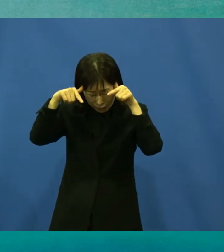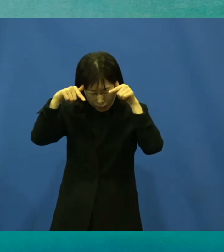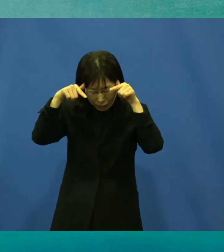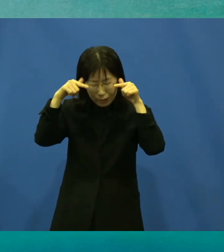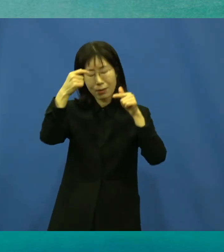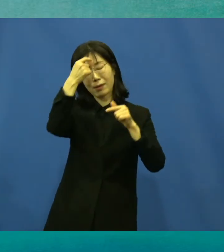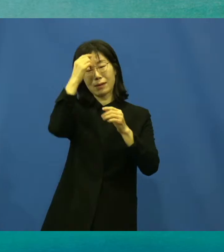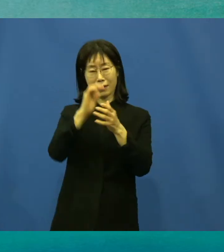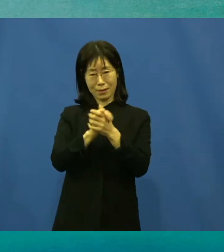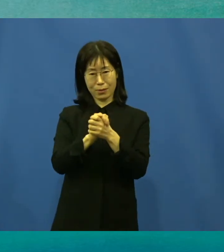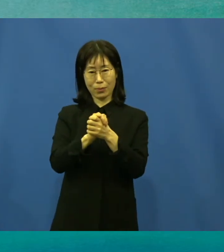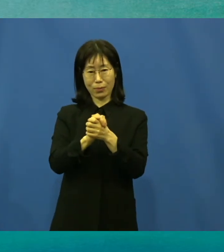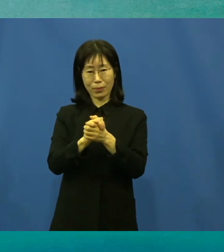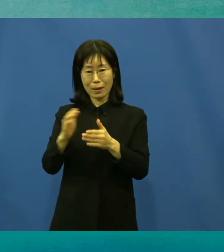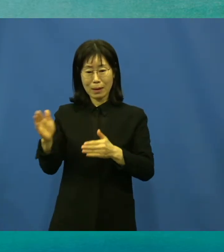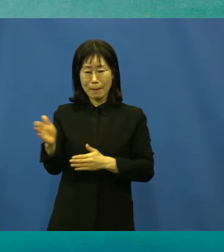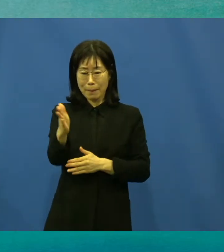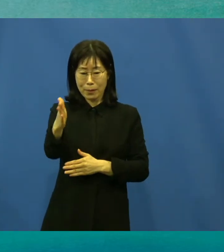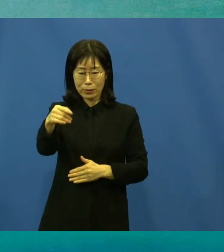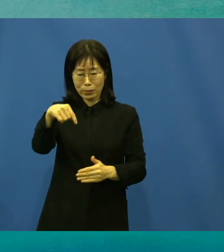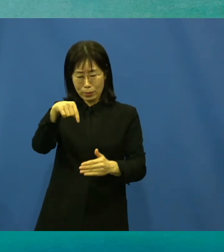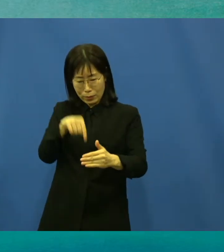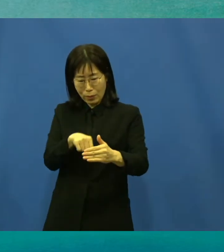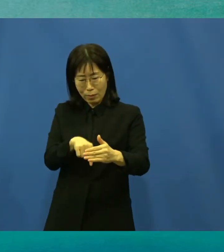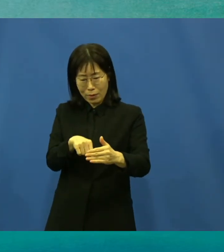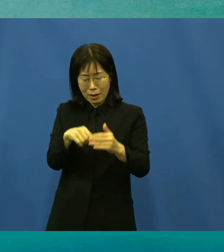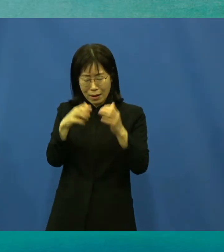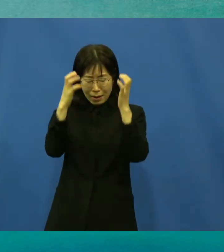고통 속에서 하나님을 바라보는 것이죠.